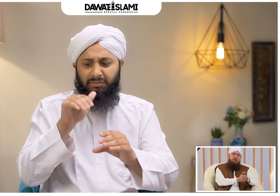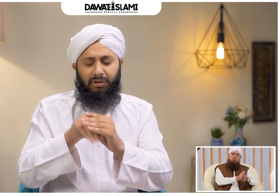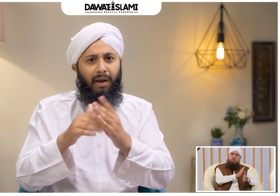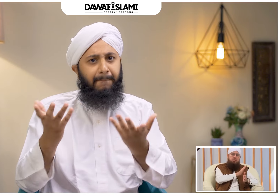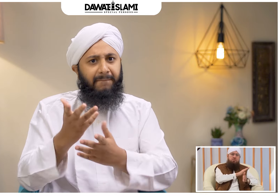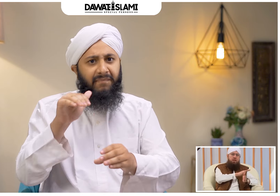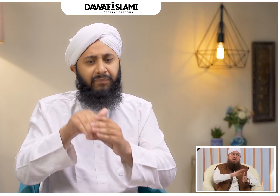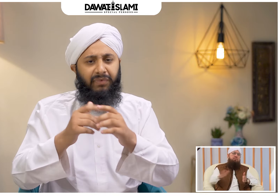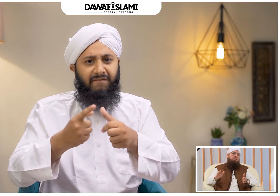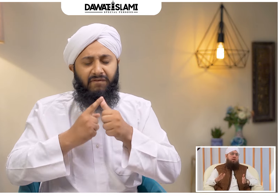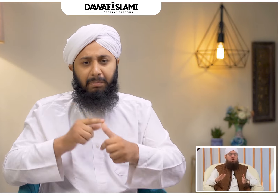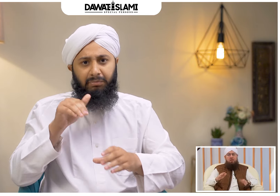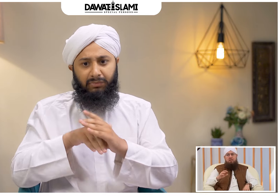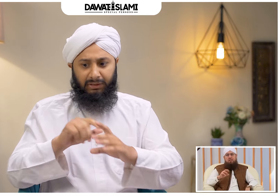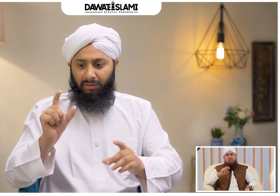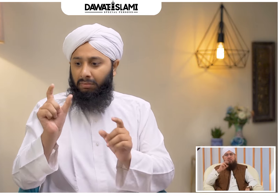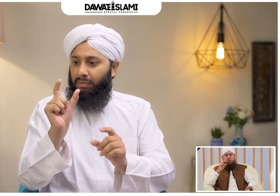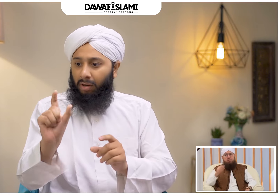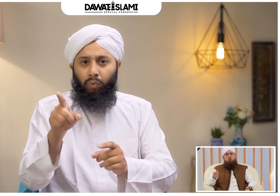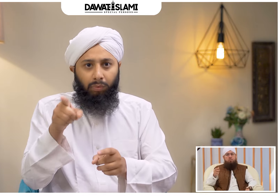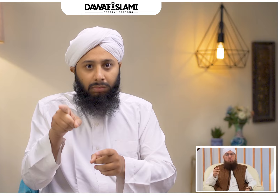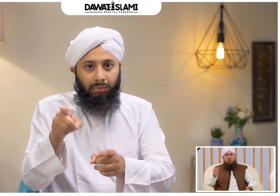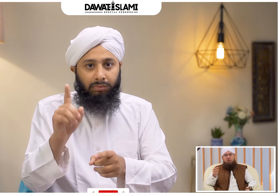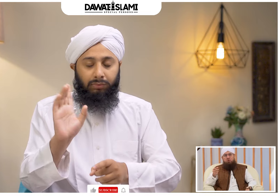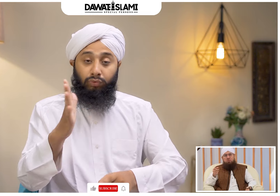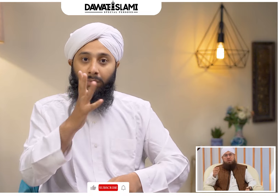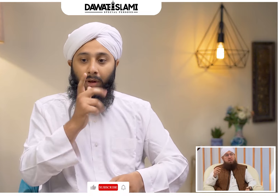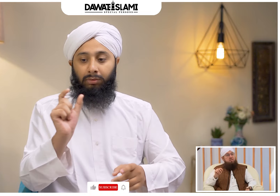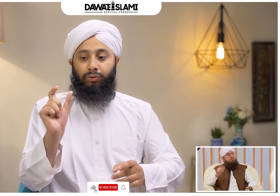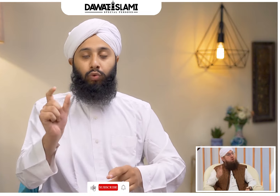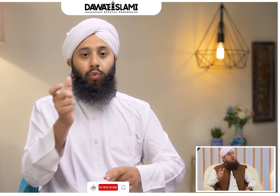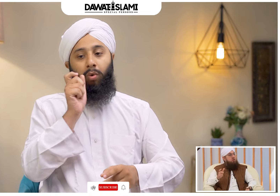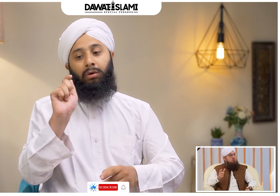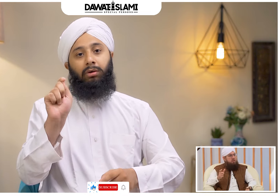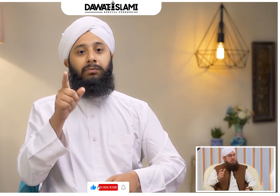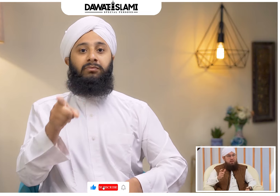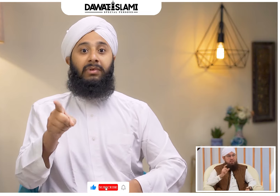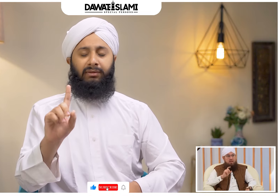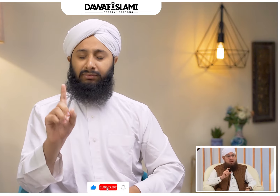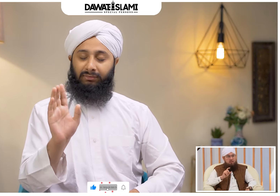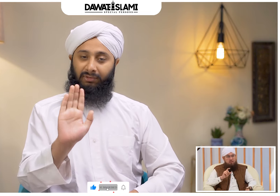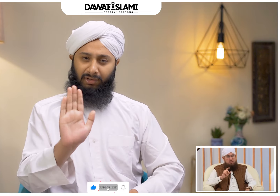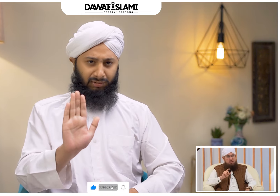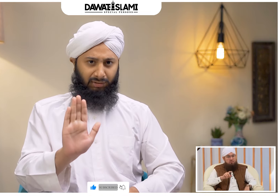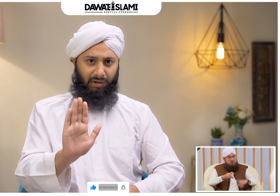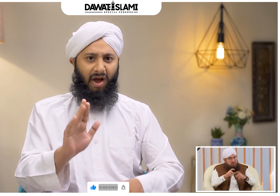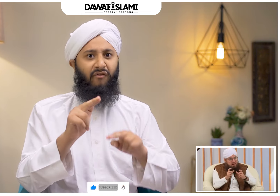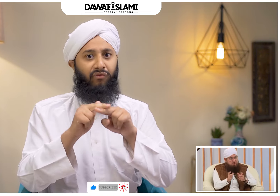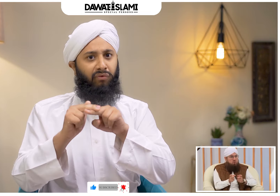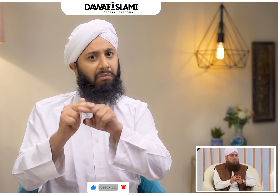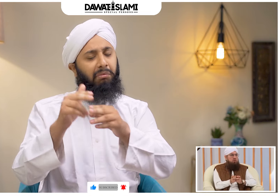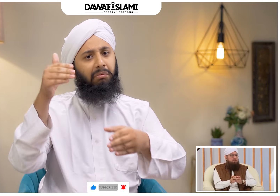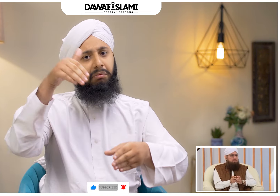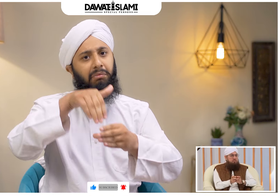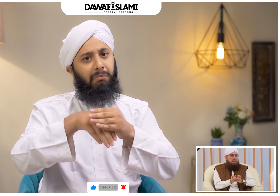سمجھ لیں گے نا تو پھر یہ صرف ایک جگہ امپلیمنٹ نہیں ہوگا. یعنی شاید اس ٹاپک کو دیکھ کر لوگ سمجھیں گے یہ صرف کاروباری لوگوں کے لیے. ایسا نہیں ہے، یہ فیملی لائف میں